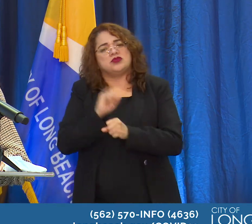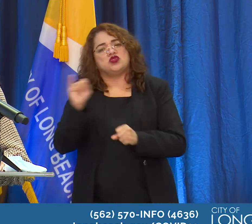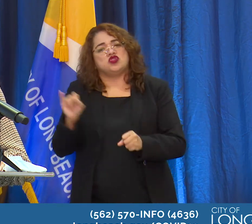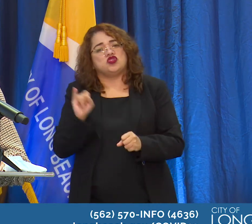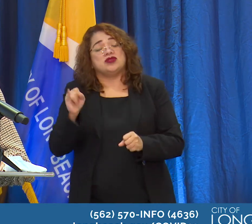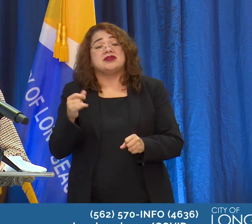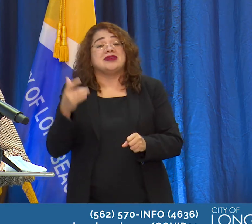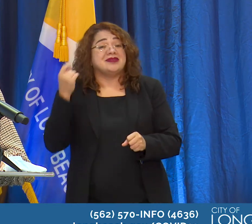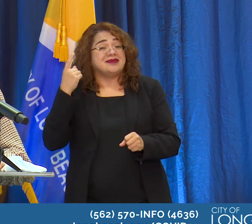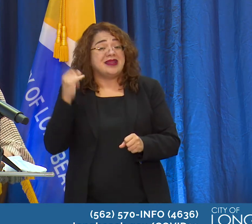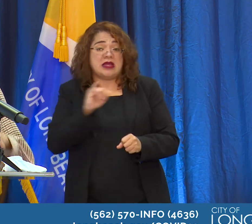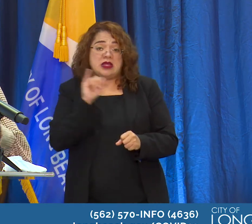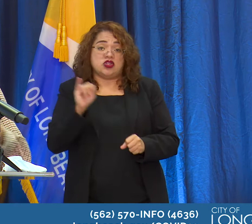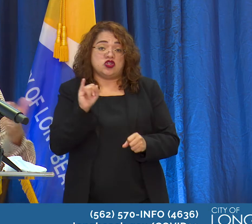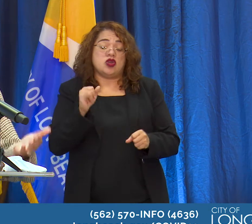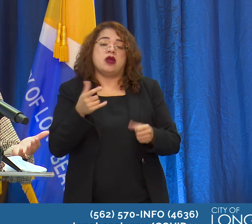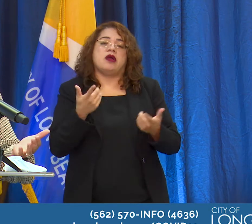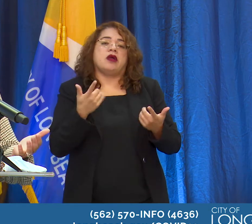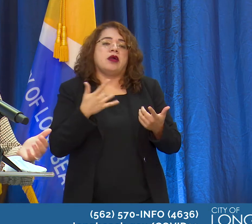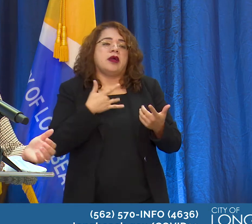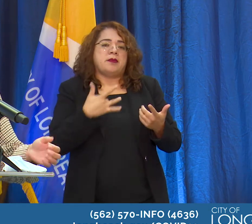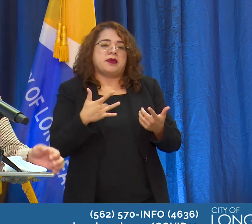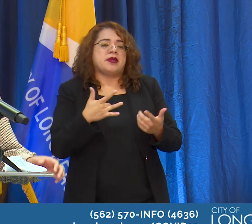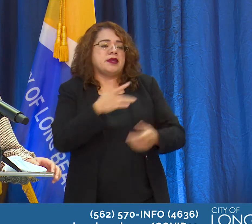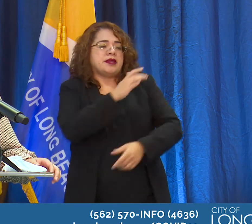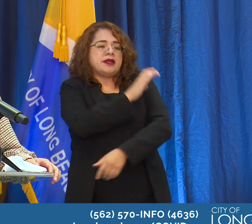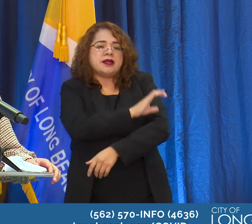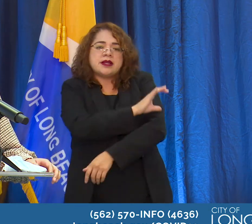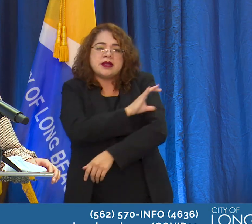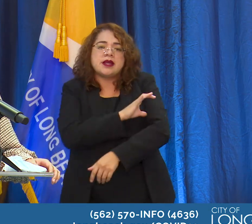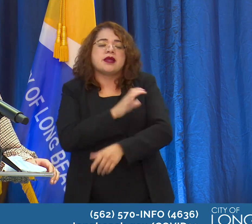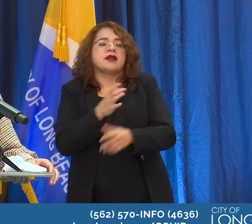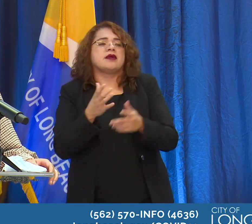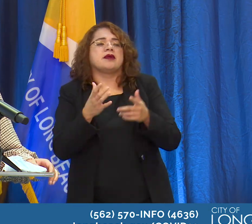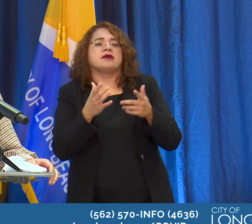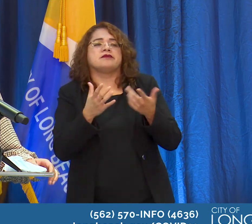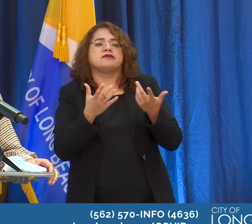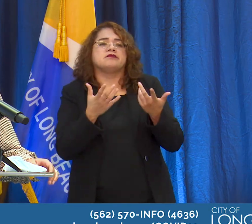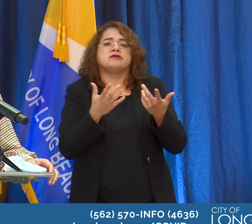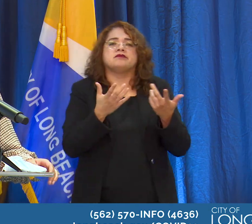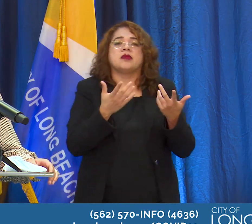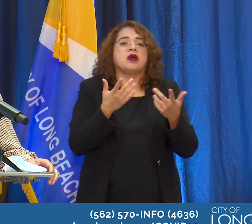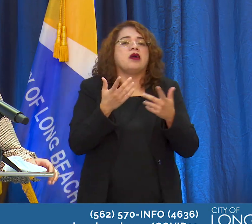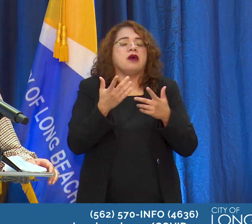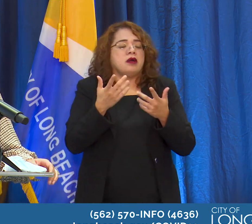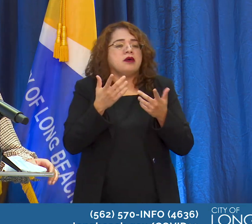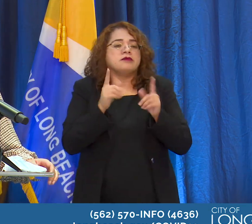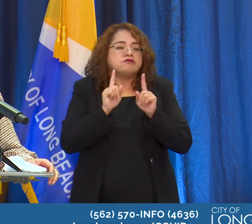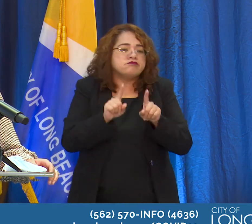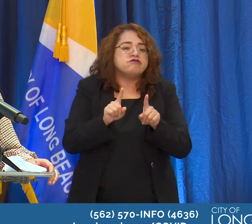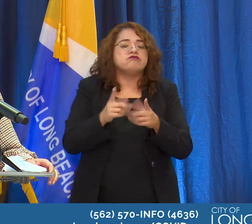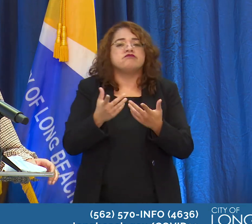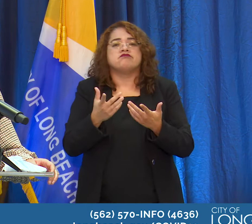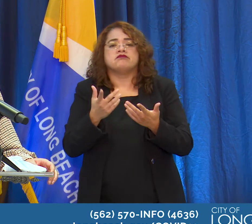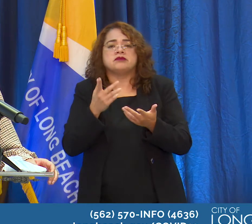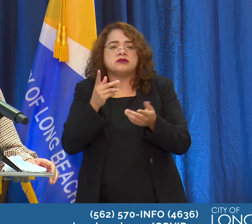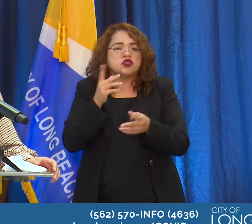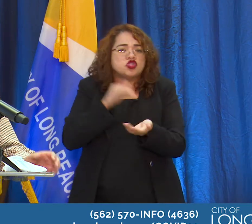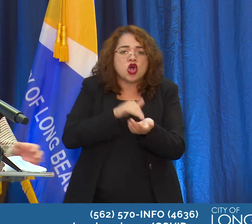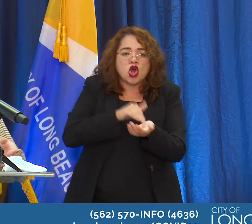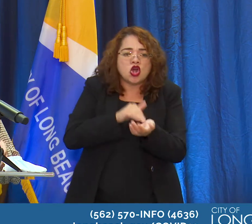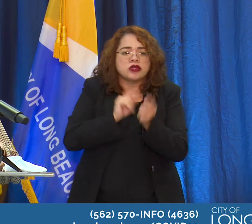clínica, van a estos sitios, departamentos de emergencia en los hospitales, y